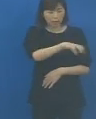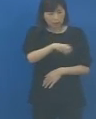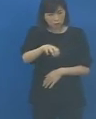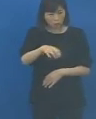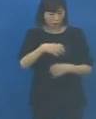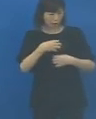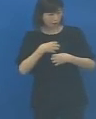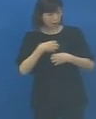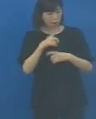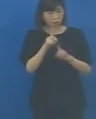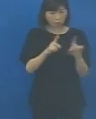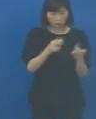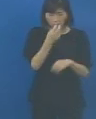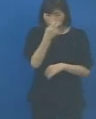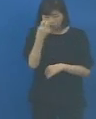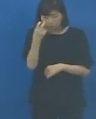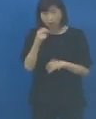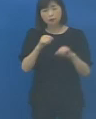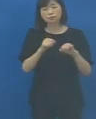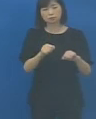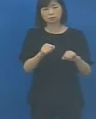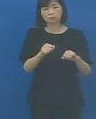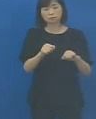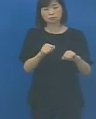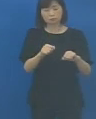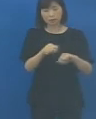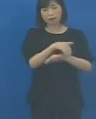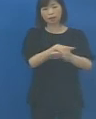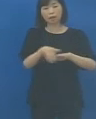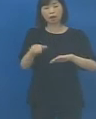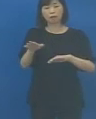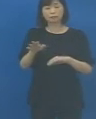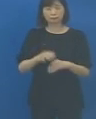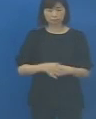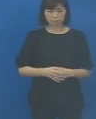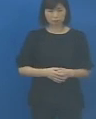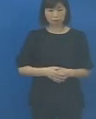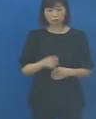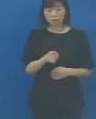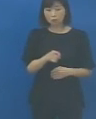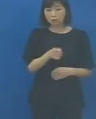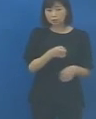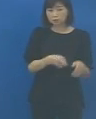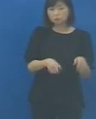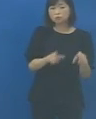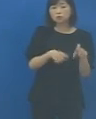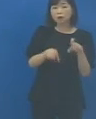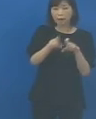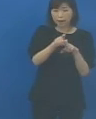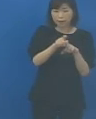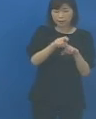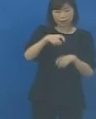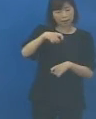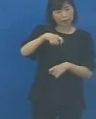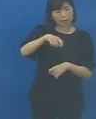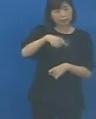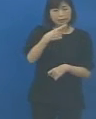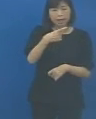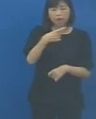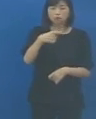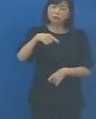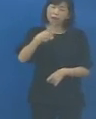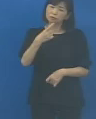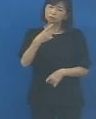性があるかどうかの調査をしようということであります。でそれに加えまして、100箇所余り、102箇